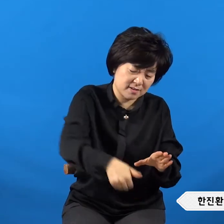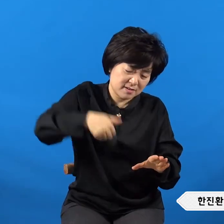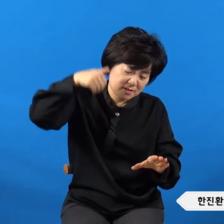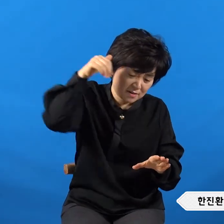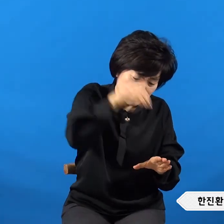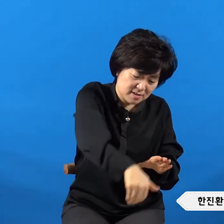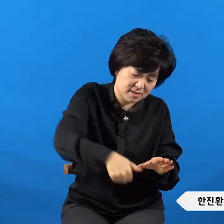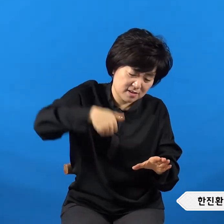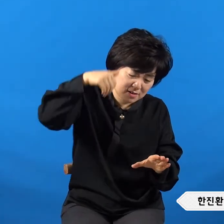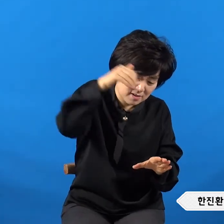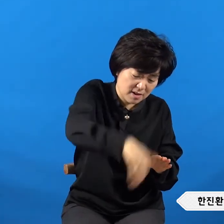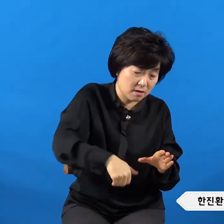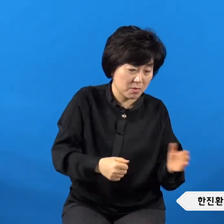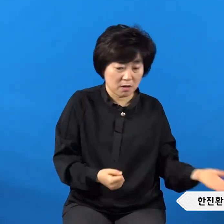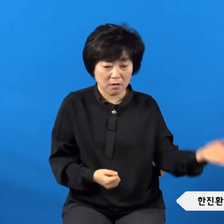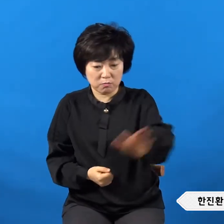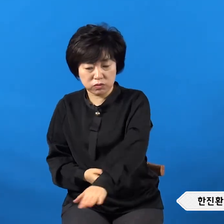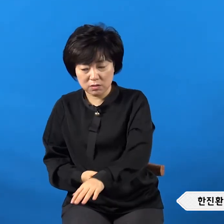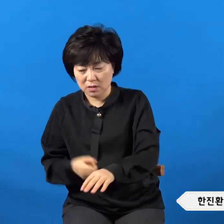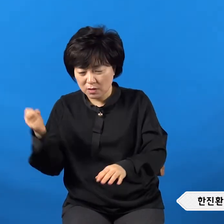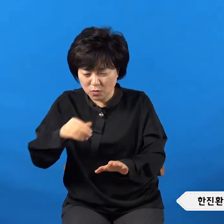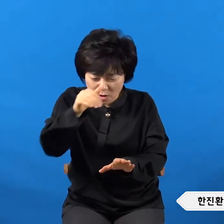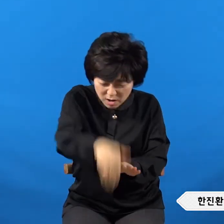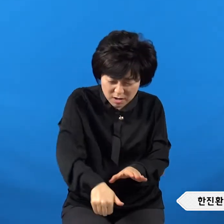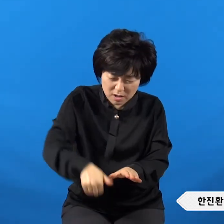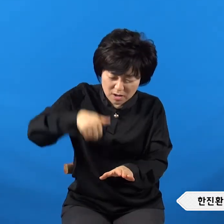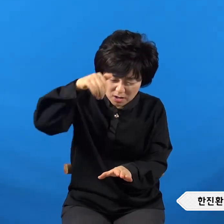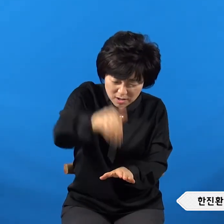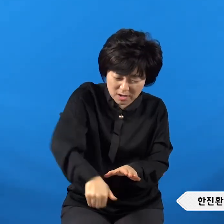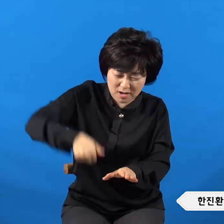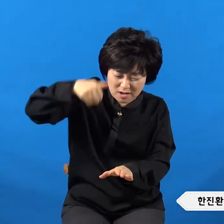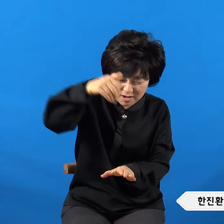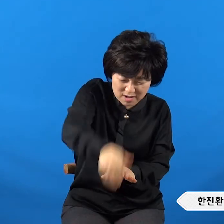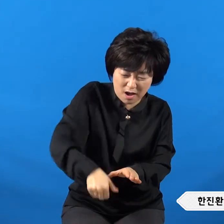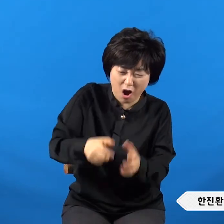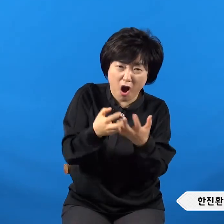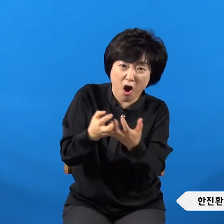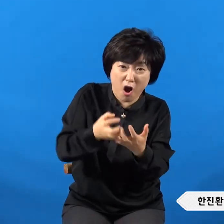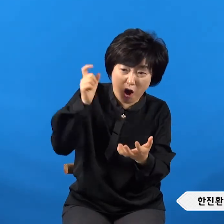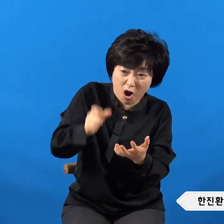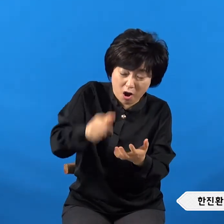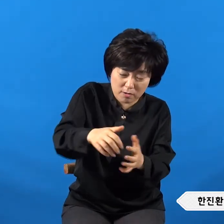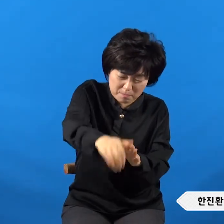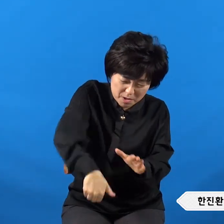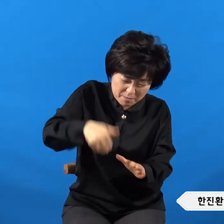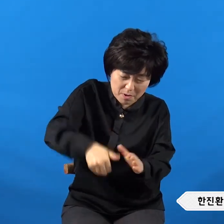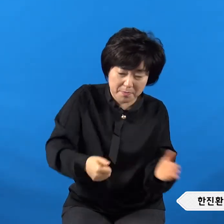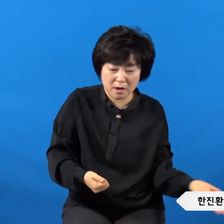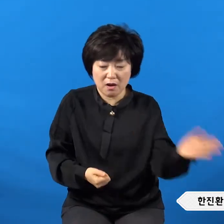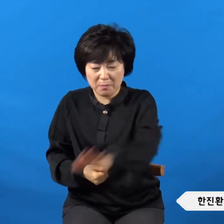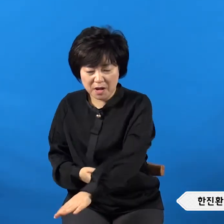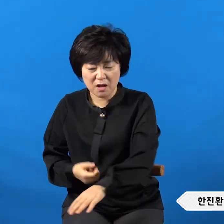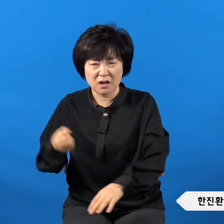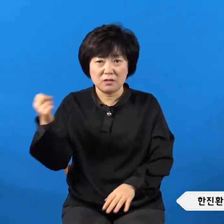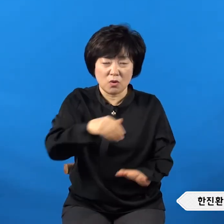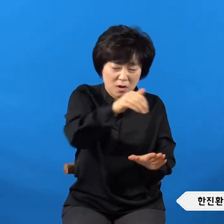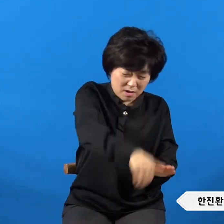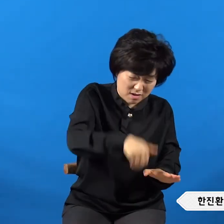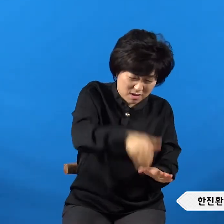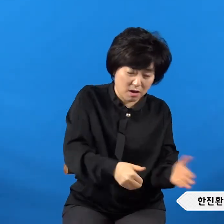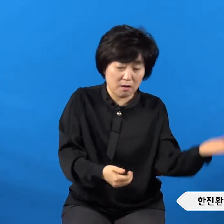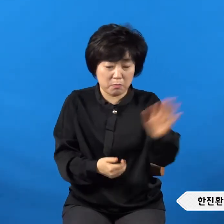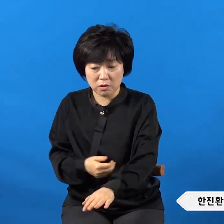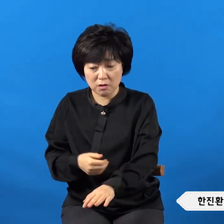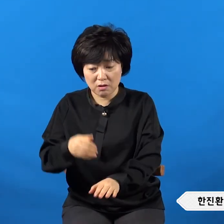묶고 또 팠다가는 묶고 계속 그 일을 시키는 겁니다. 그러면 대부분의 사람들은 미쳐버린다고